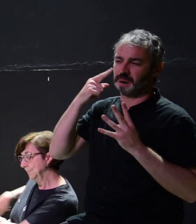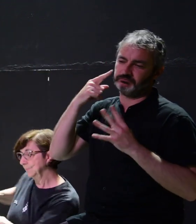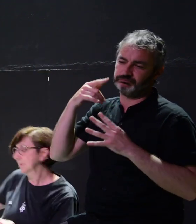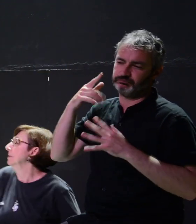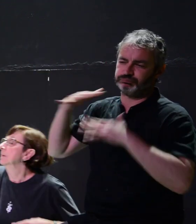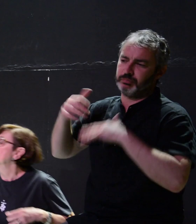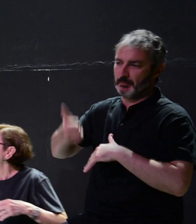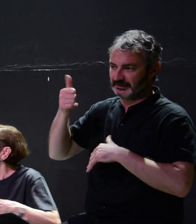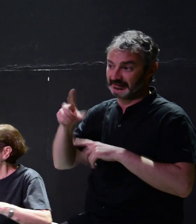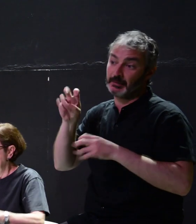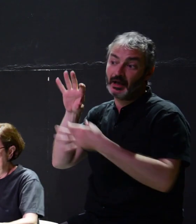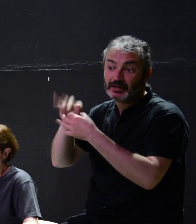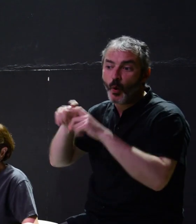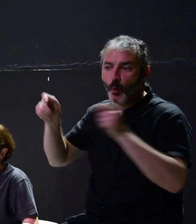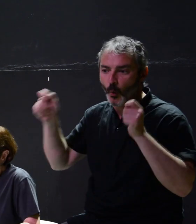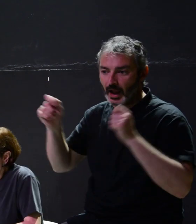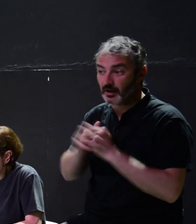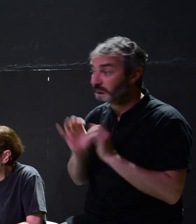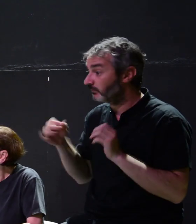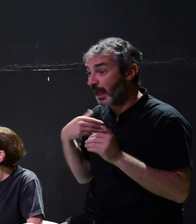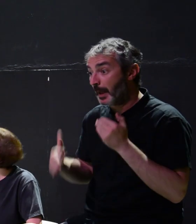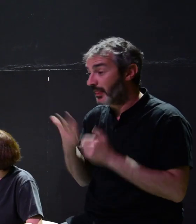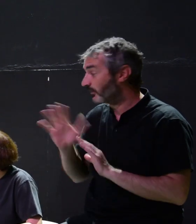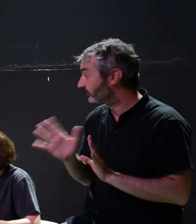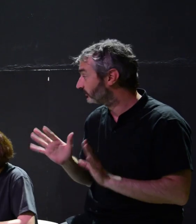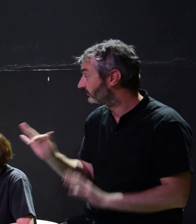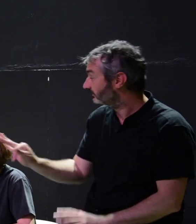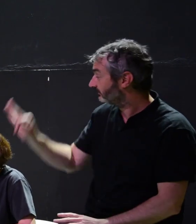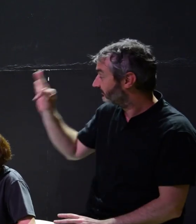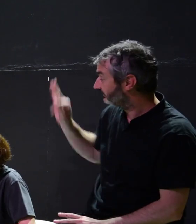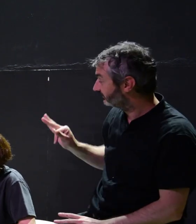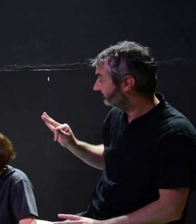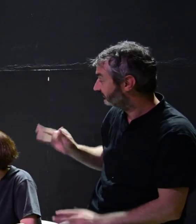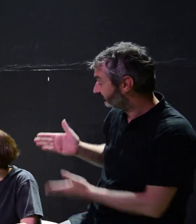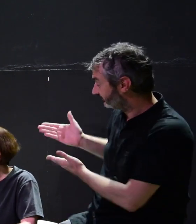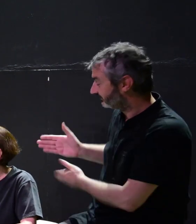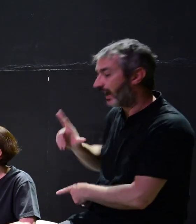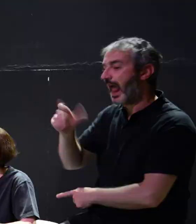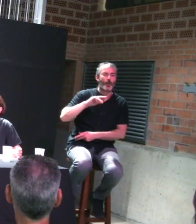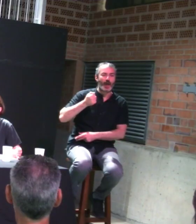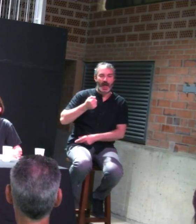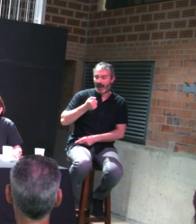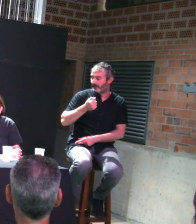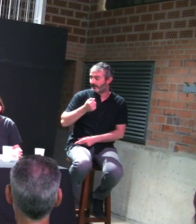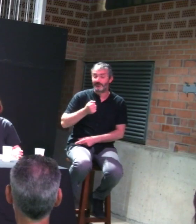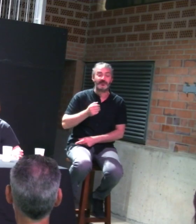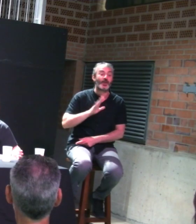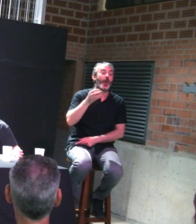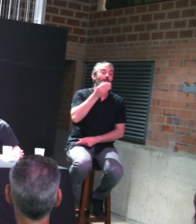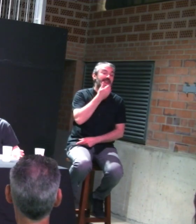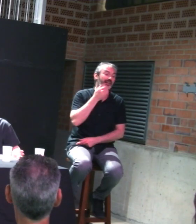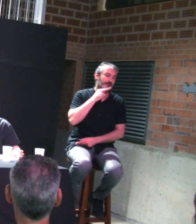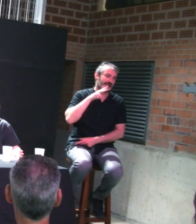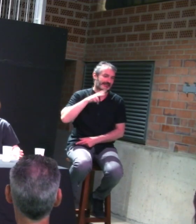a aquesta vaga. Bé, doncs així que comencem. I donem la paraula a la Laura. Hola, buenas